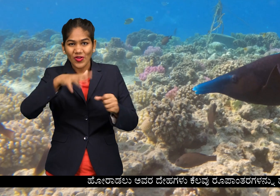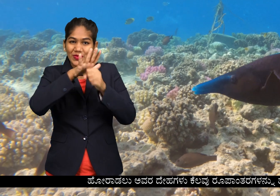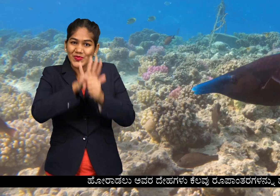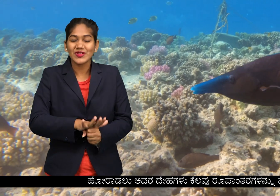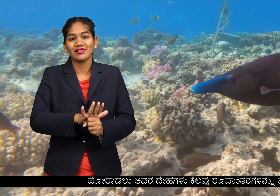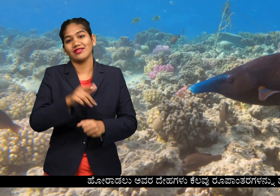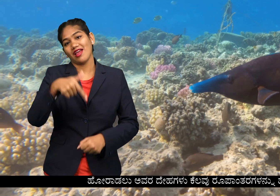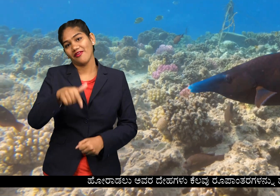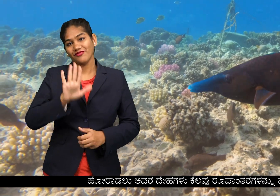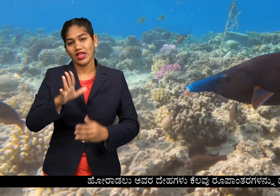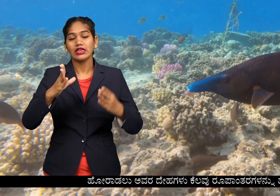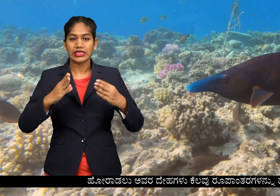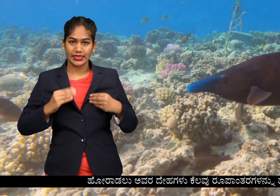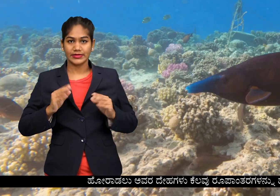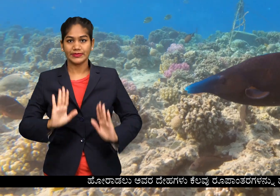ಹೊಂದಿದೆ.